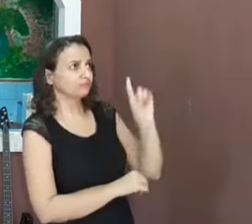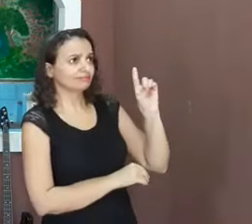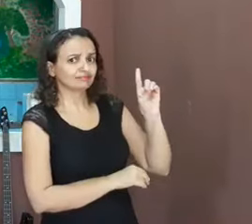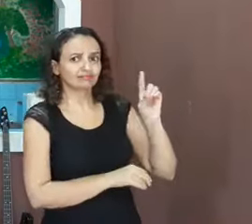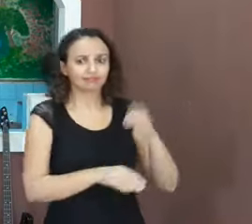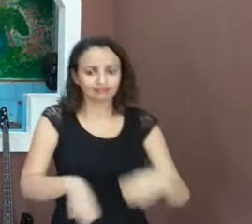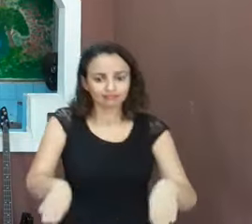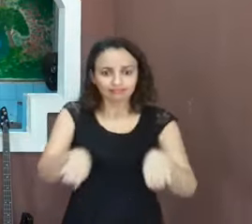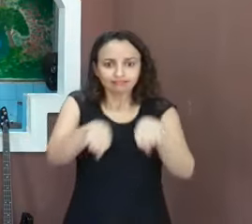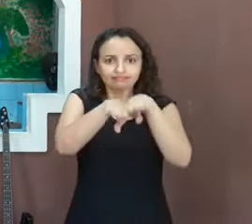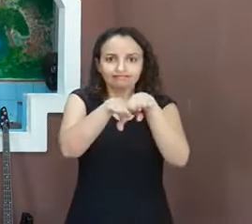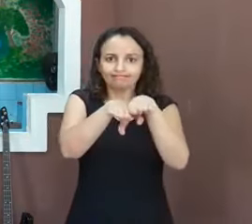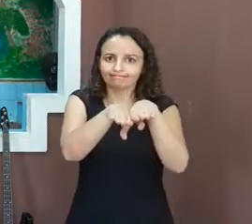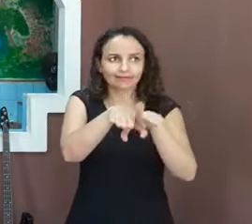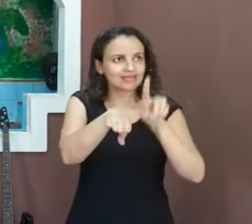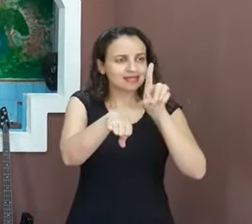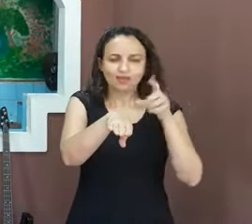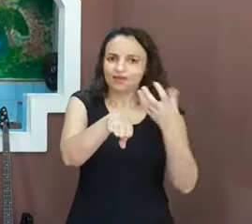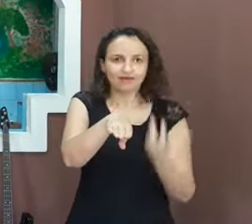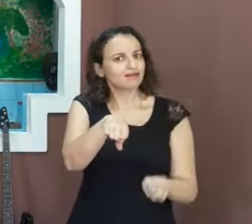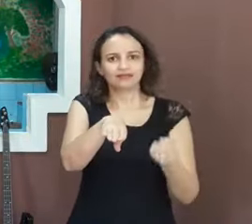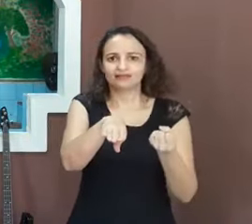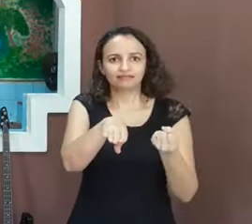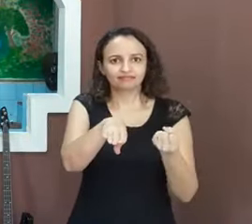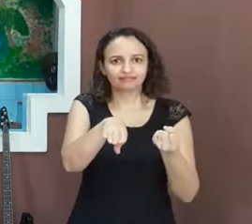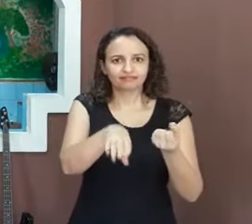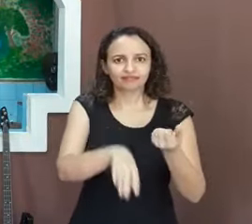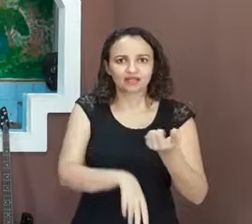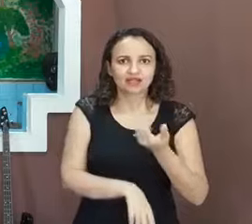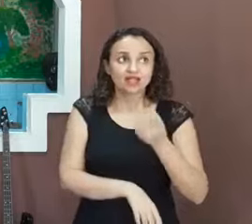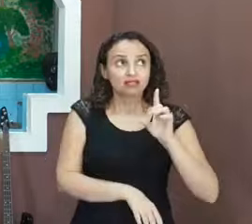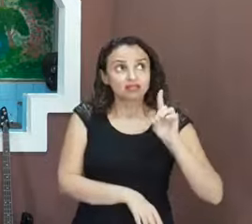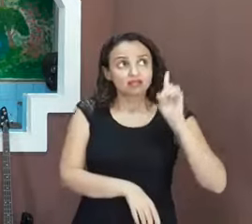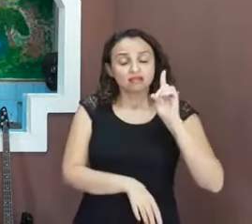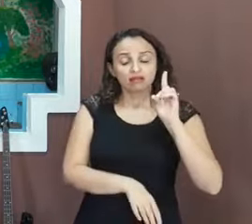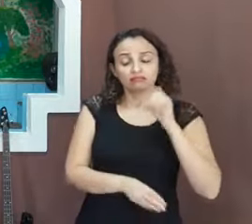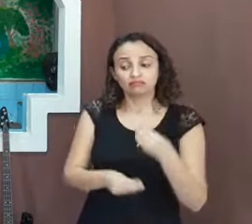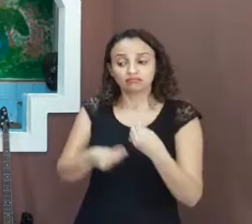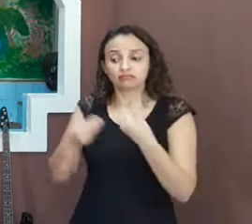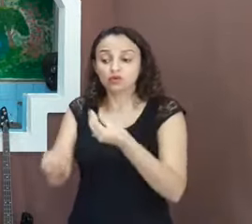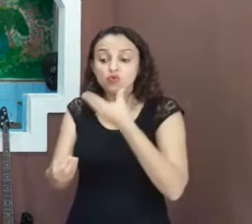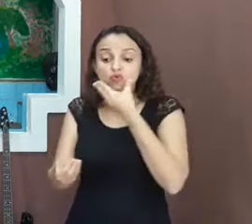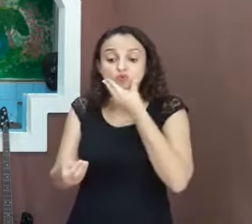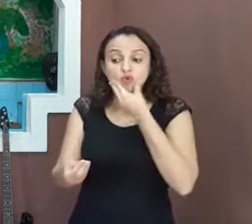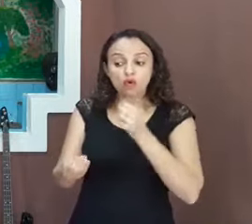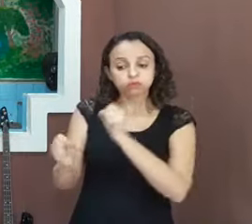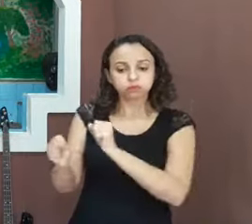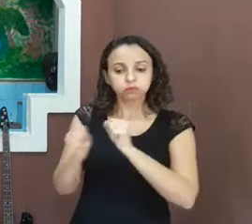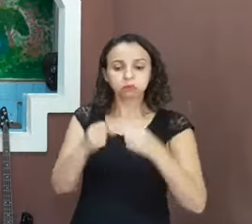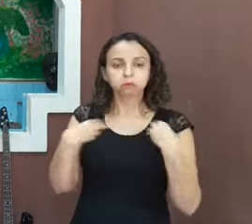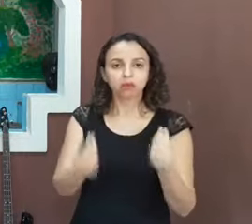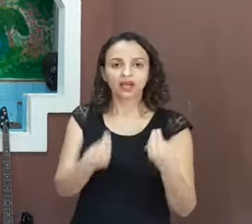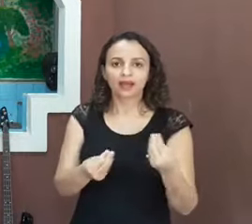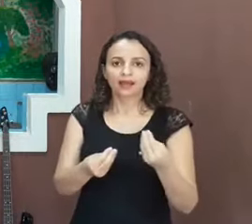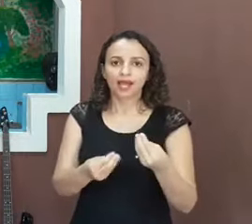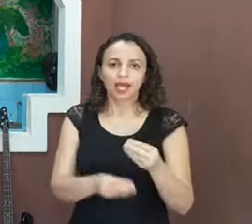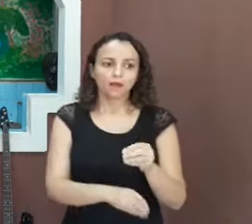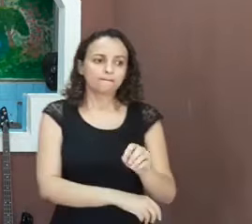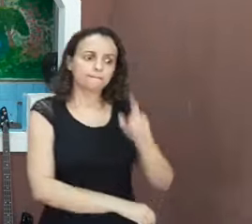vemos que Deus na criação, Ele colocou o homem numa hierarquia de dominar todas as coisas. Então existe uma hierarquia,